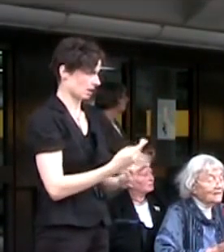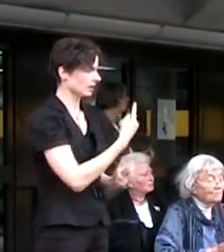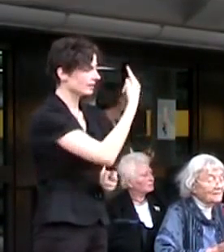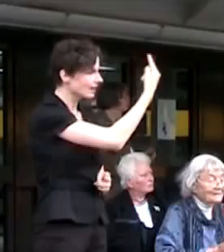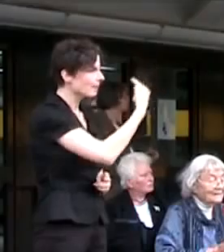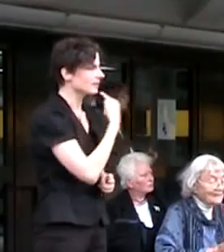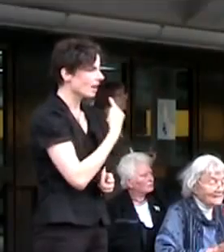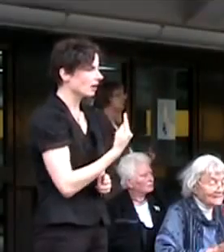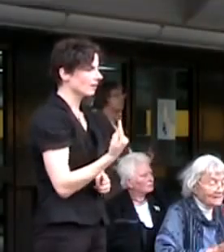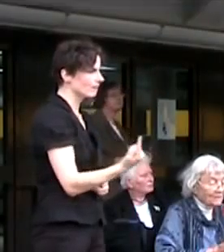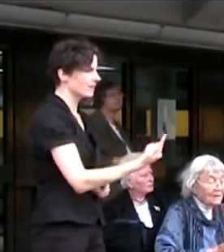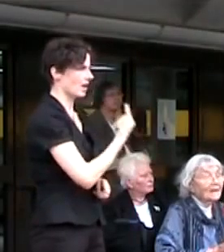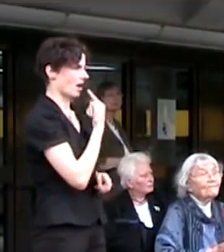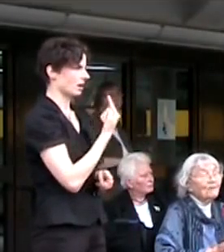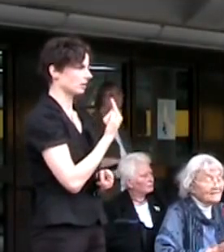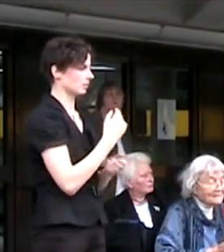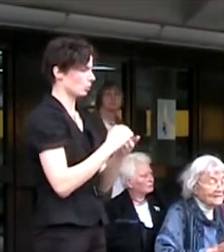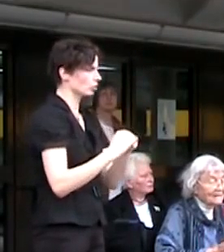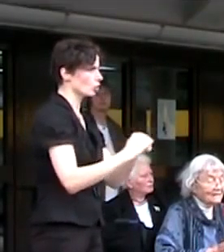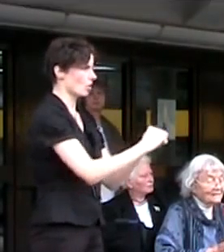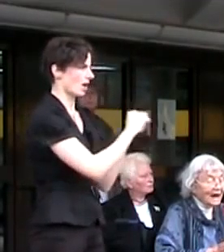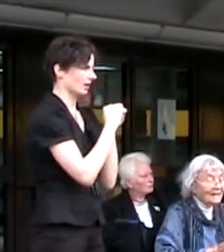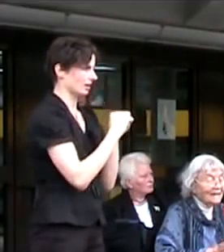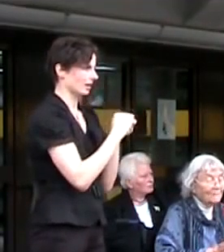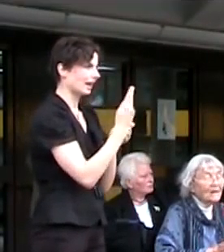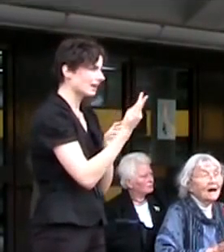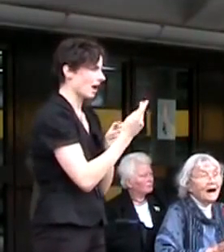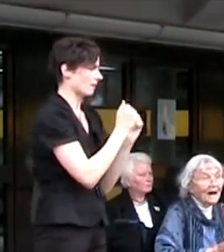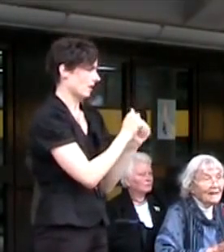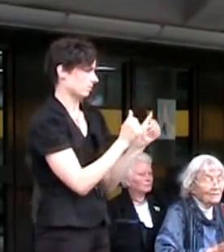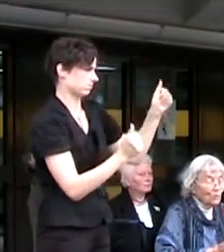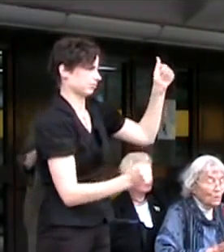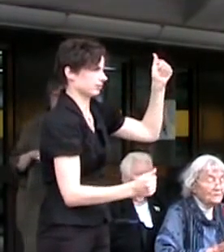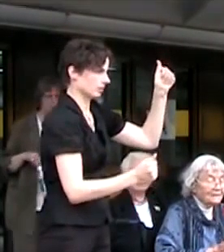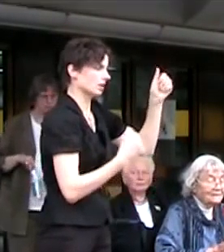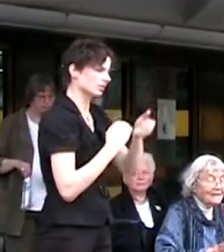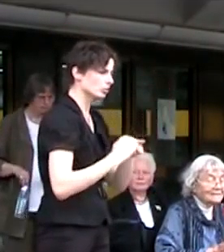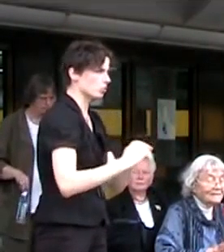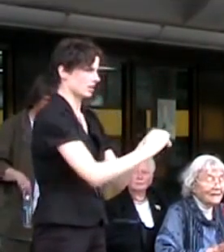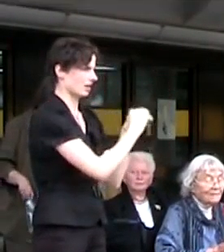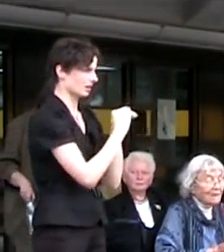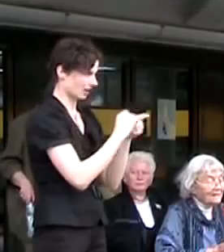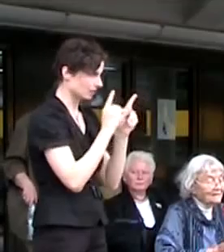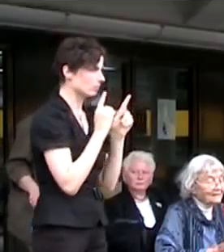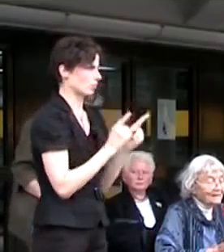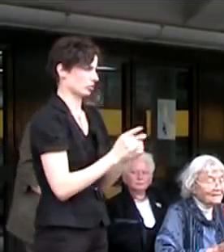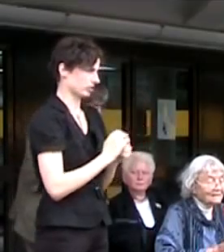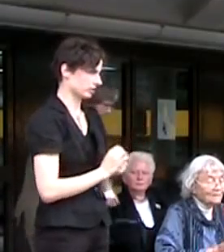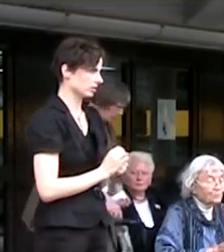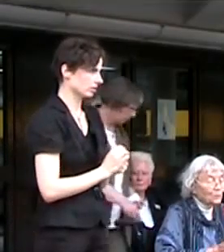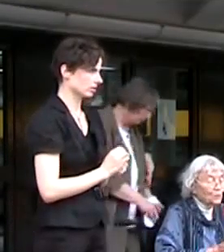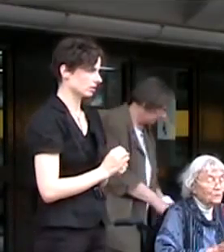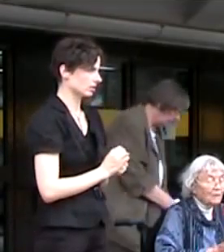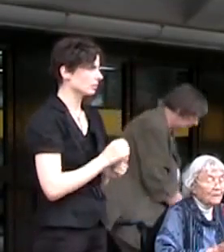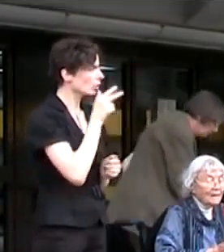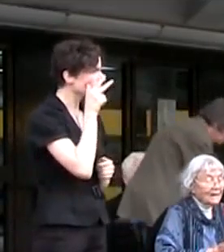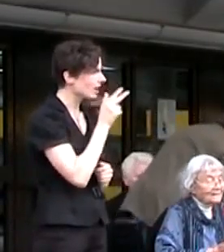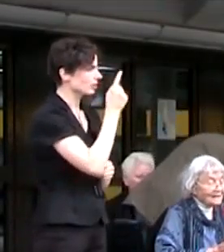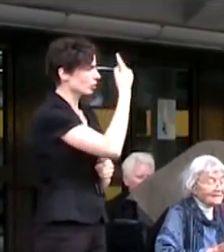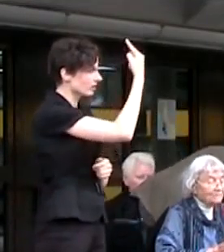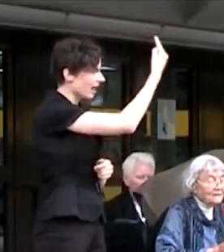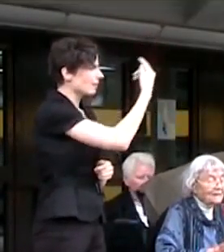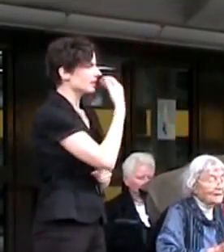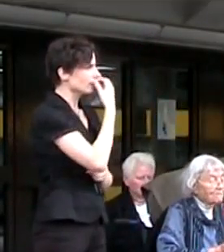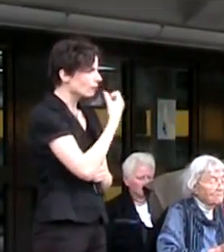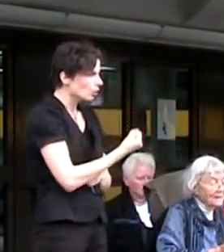Solidarität mit den Geringsten. Was ihr getan habt, einem unter diesen, meinen geringsten Brüdern,